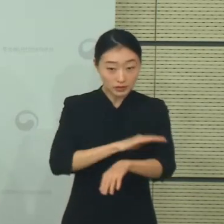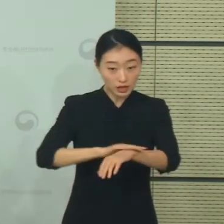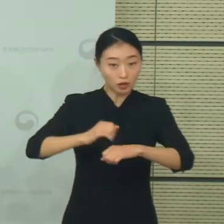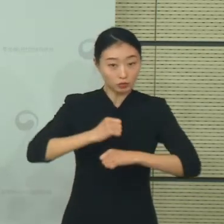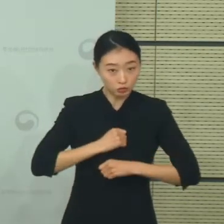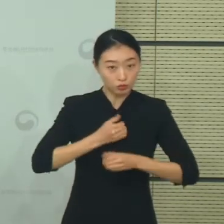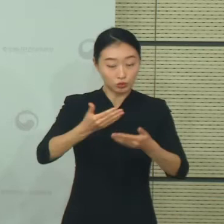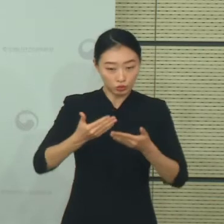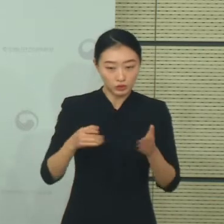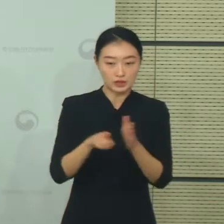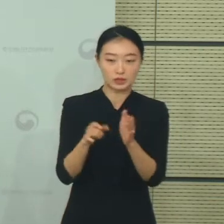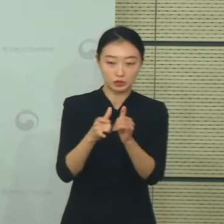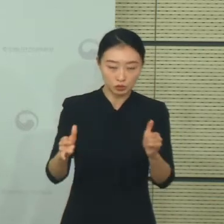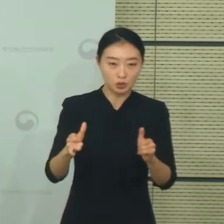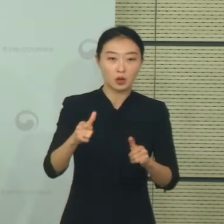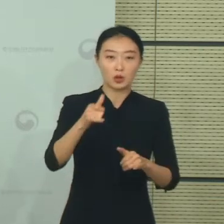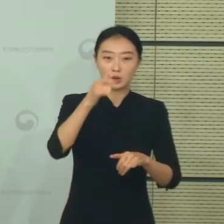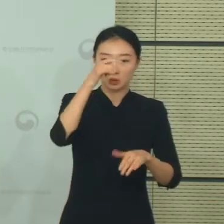감사드립니다.